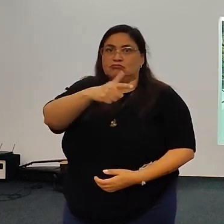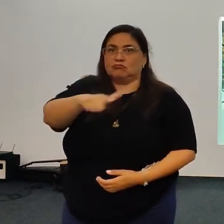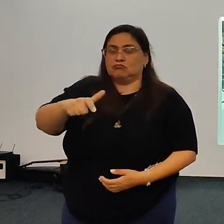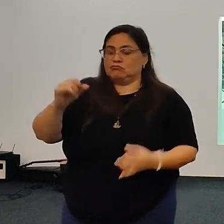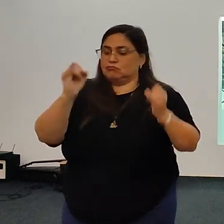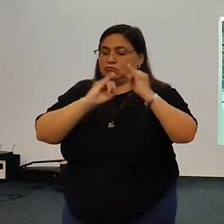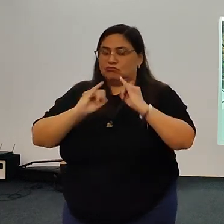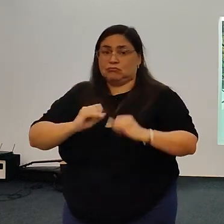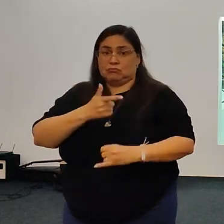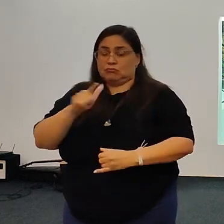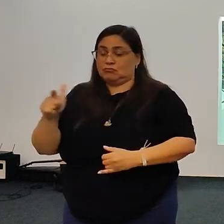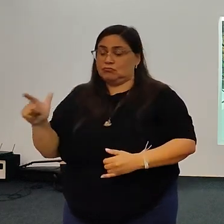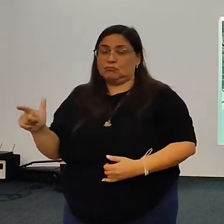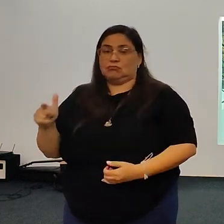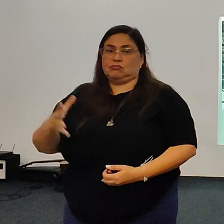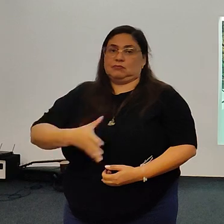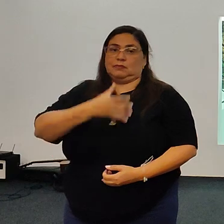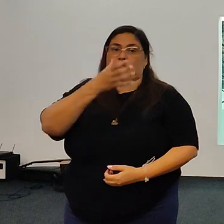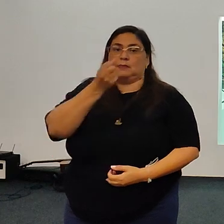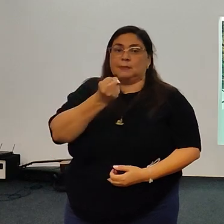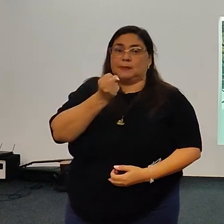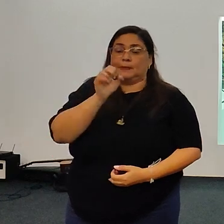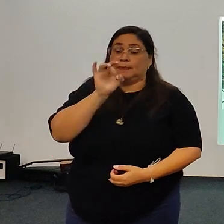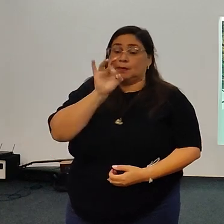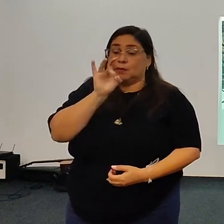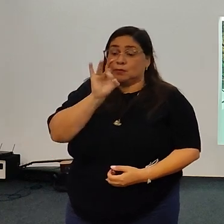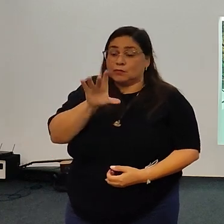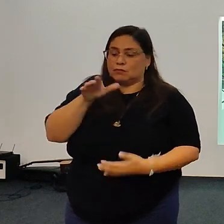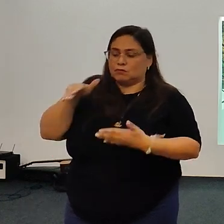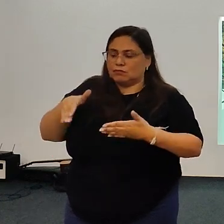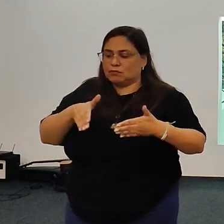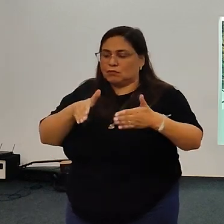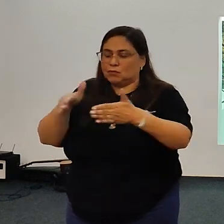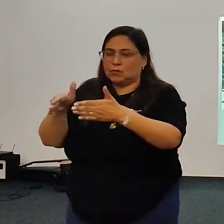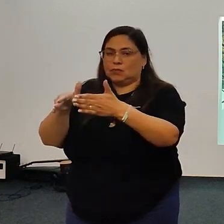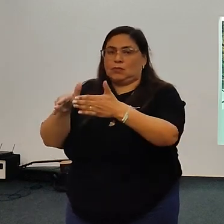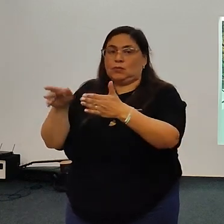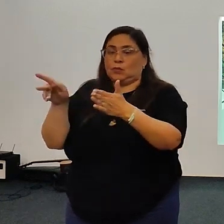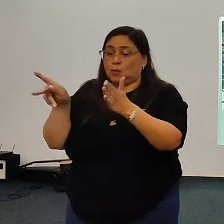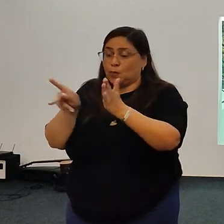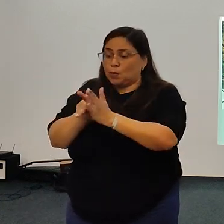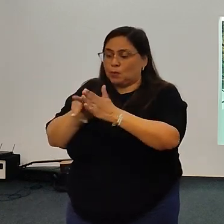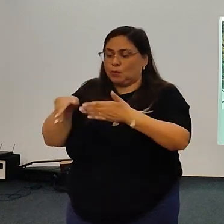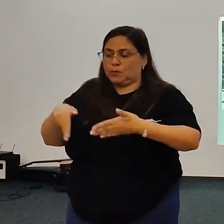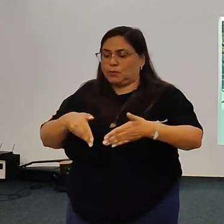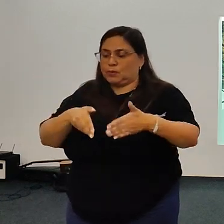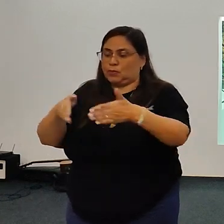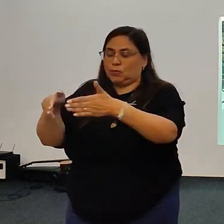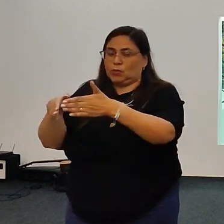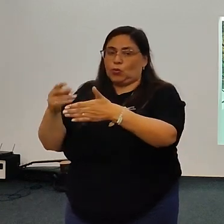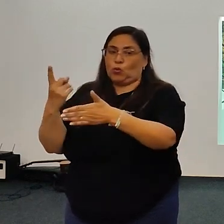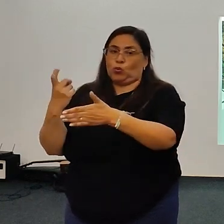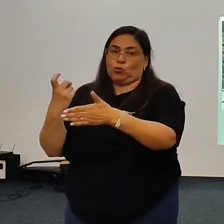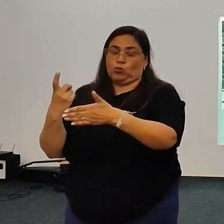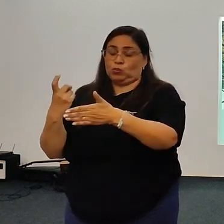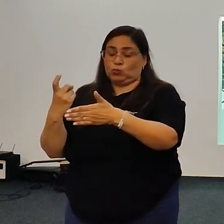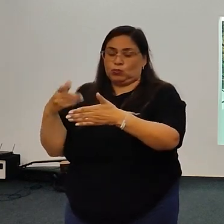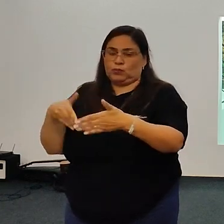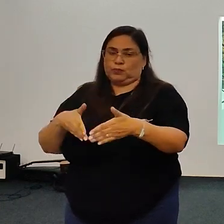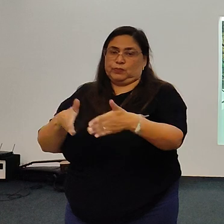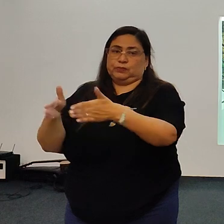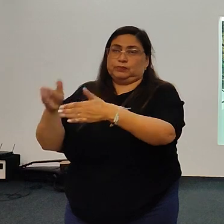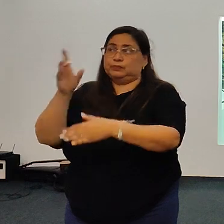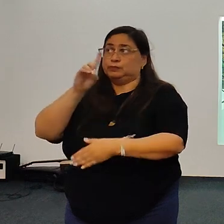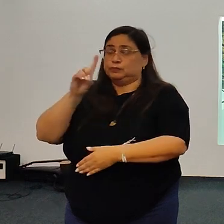ser Cristo, porque ele disse, eu sou o caminho. Não sou um dos caminhos que leva ao Pai, mas eu sou o único